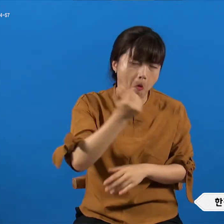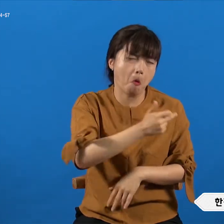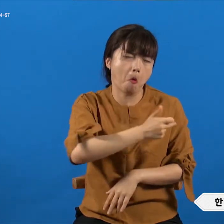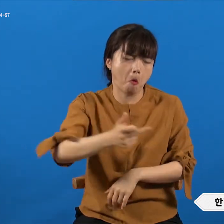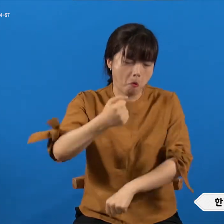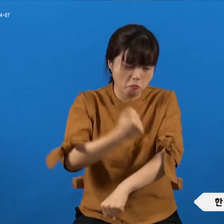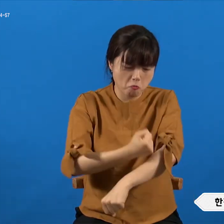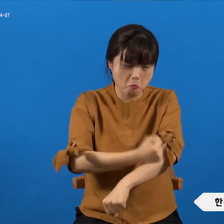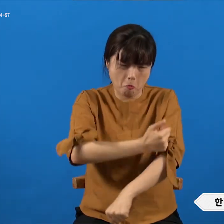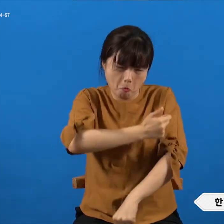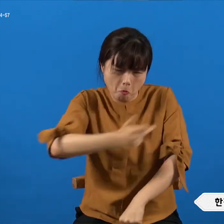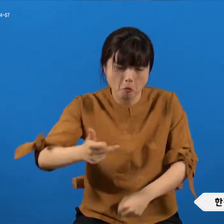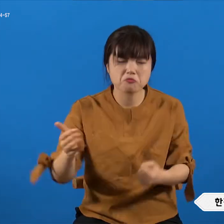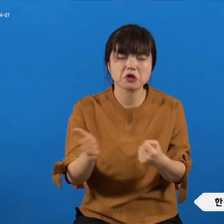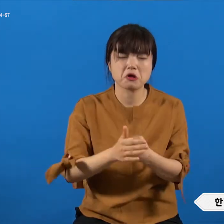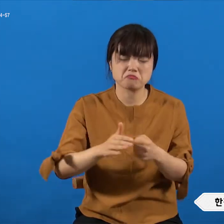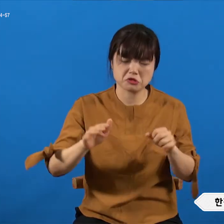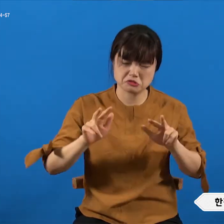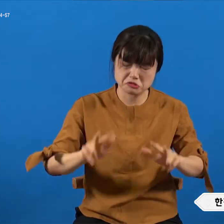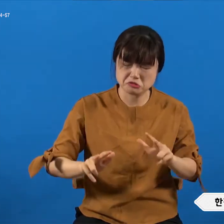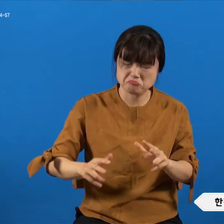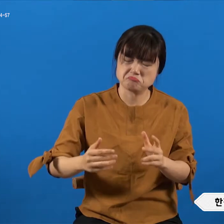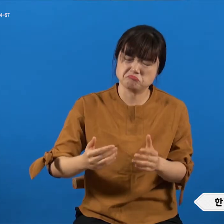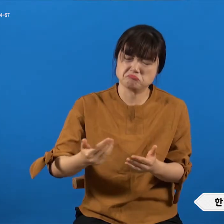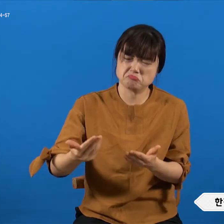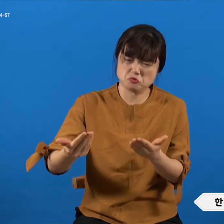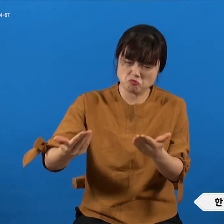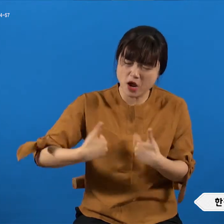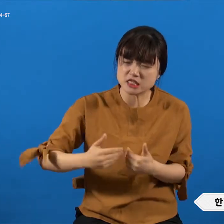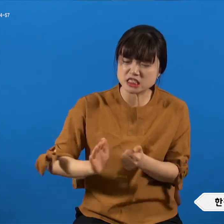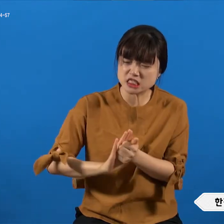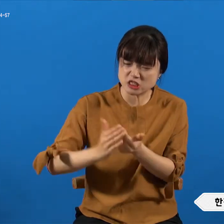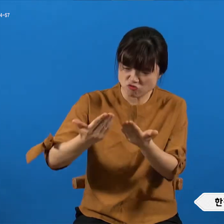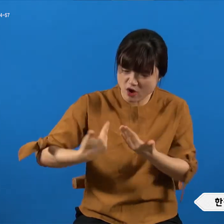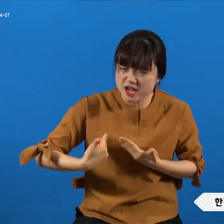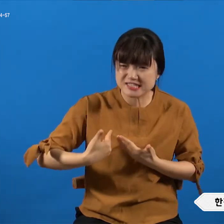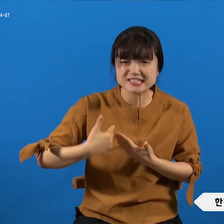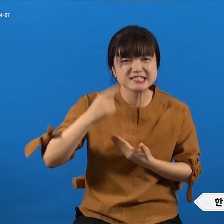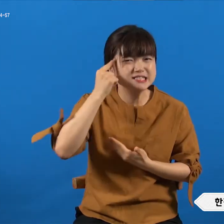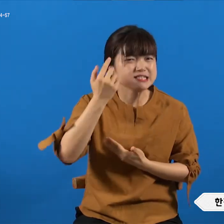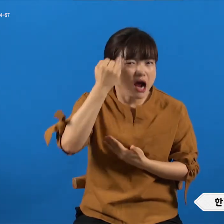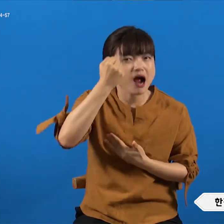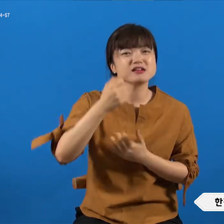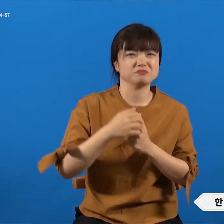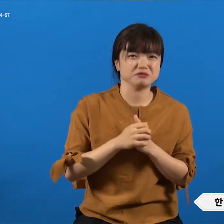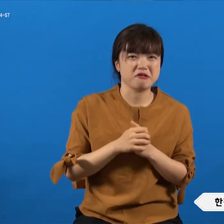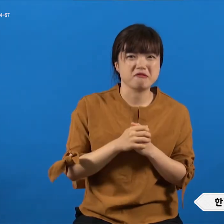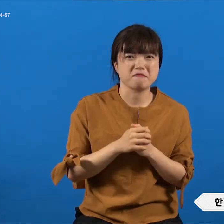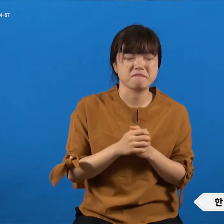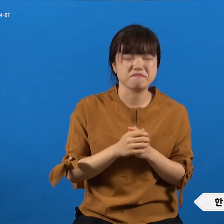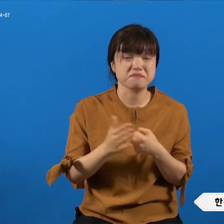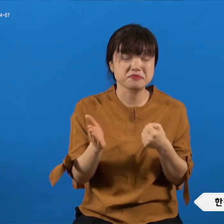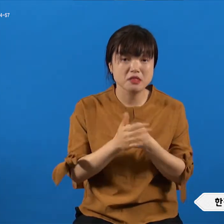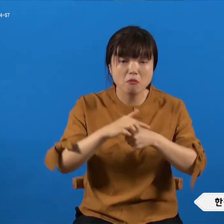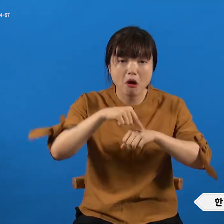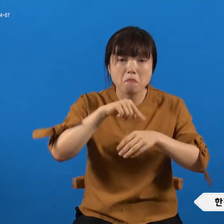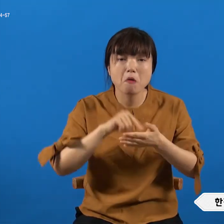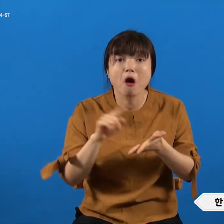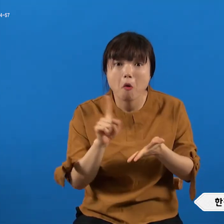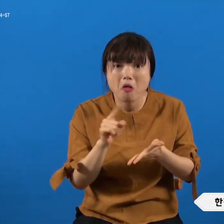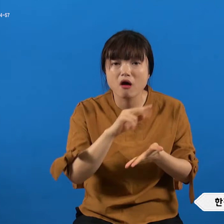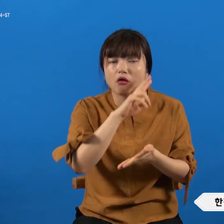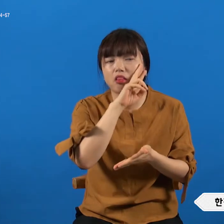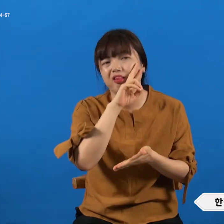고생했으니까 이제 좀 누리자 하는 그 보상심리가 작용합니다. 그래서 마음이